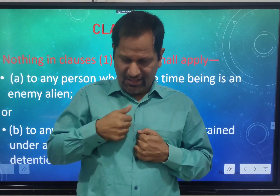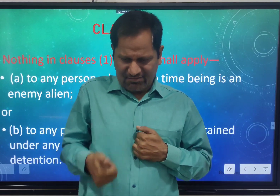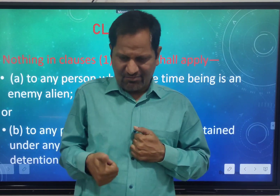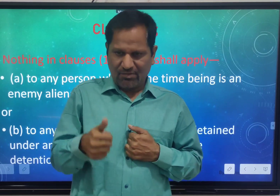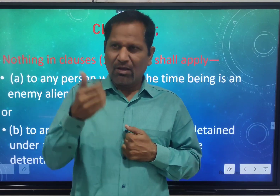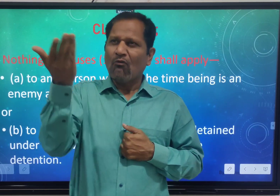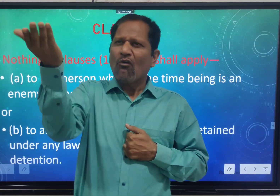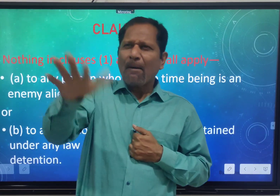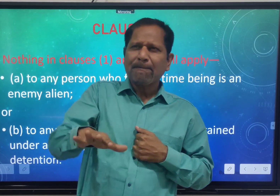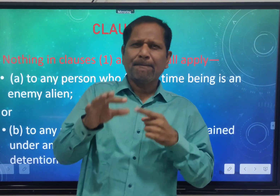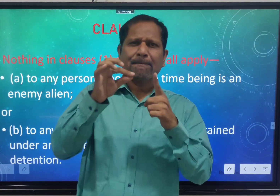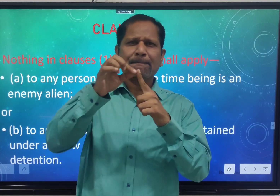शैल अप्लाई टू एनी पर्सन।